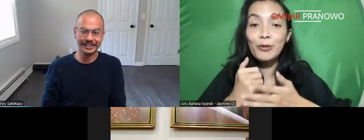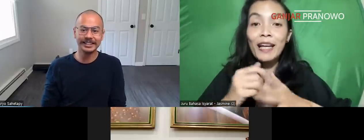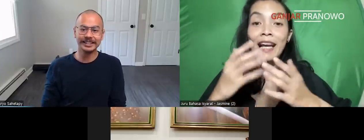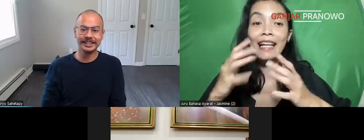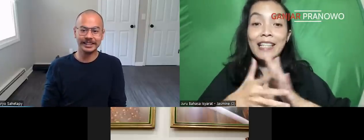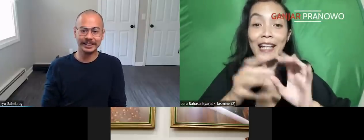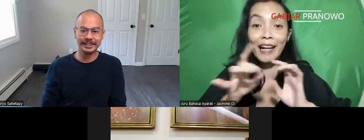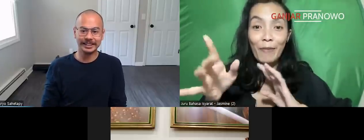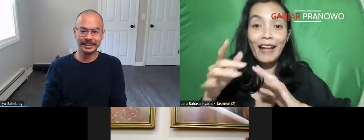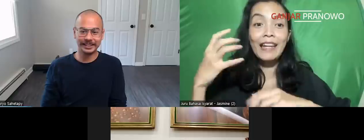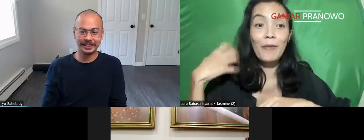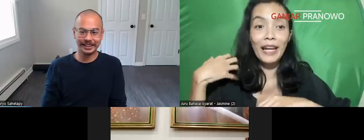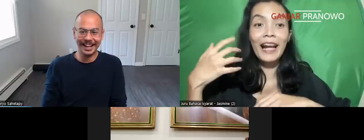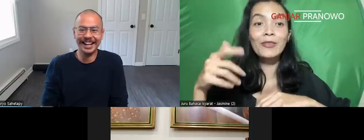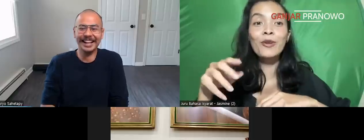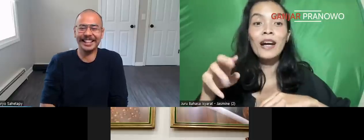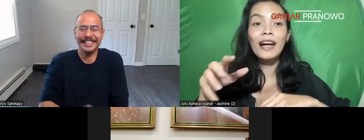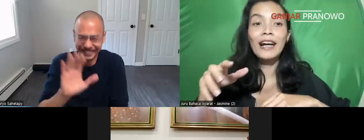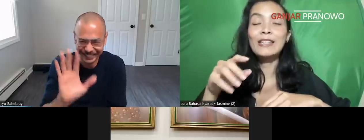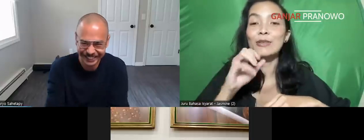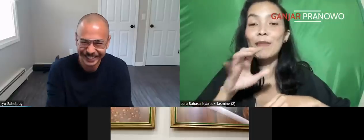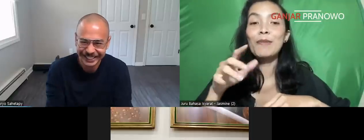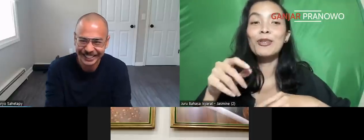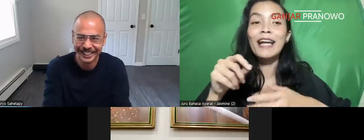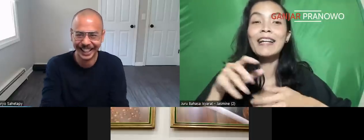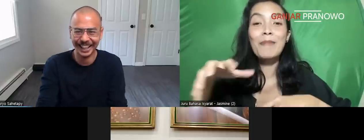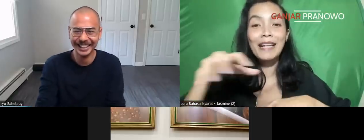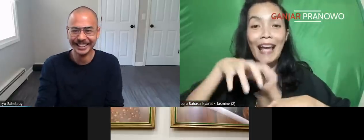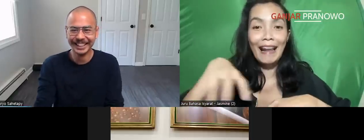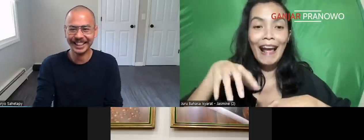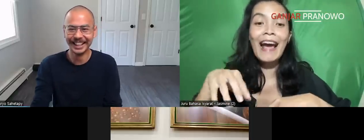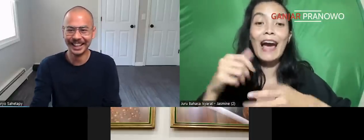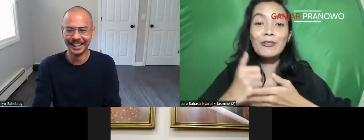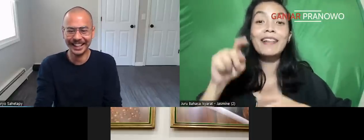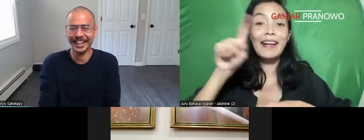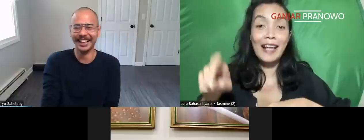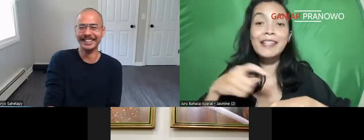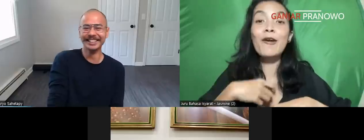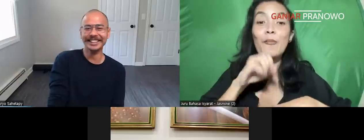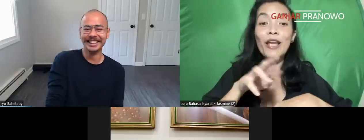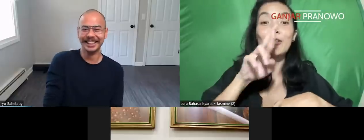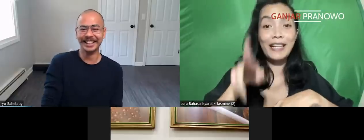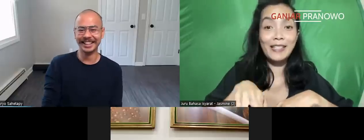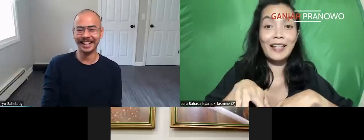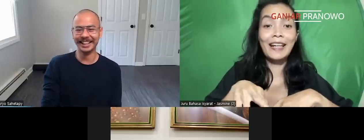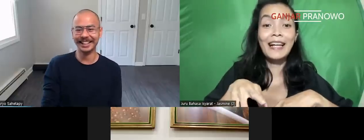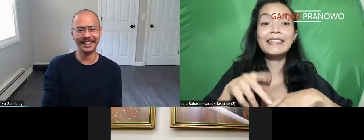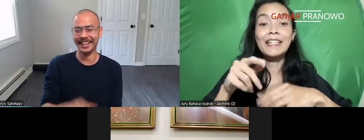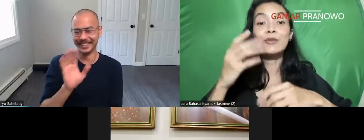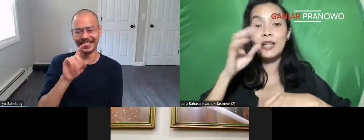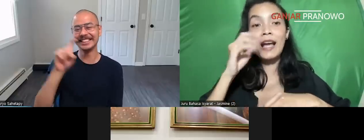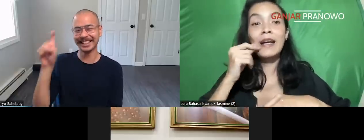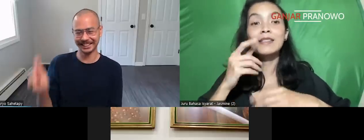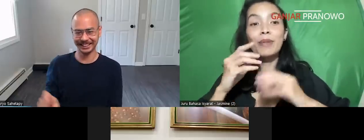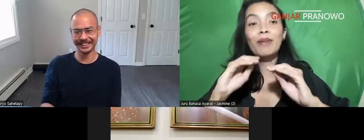karena sebetulnya isyaratnya kan beda di Amerika itu eh Surya menyebutkan nama daerah harusnya Texas saya ngomongnya rochester